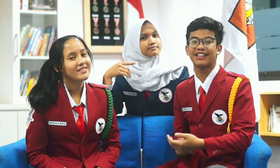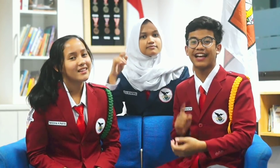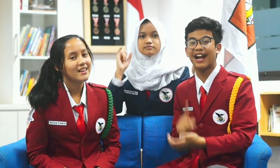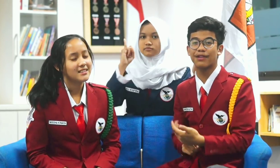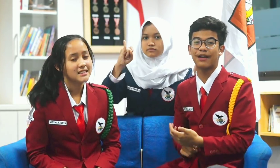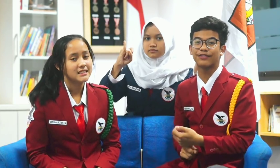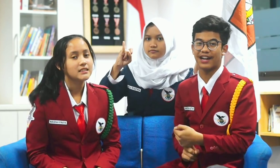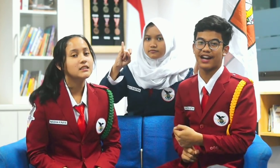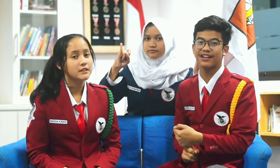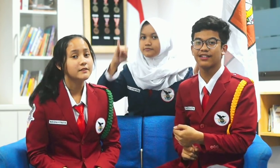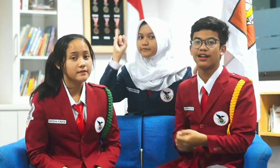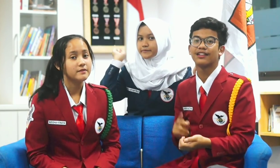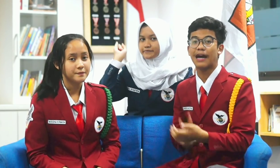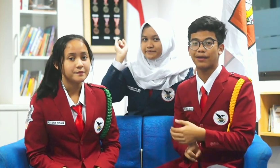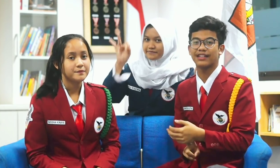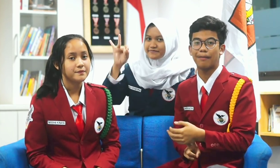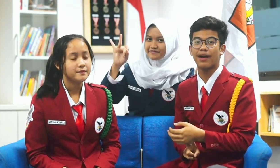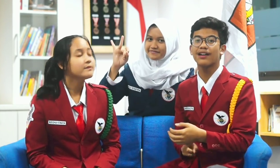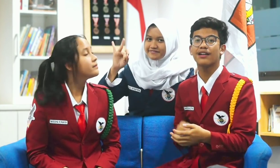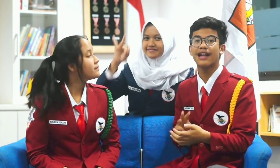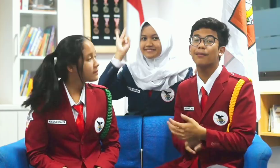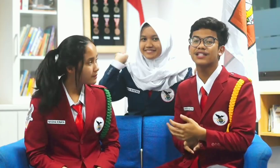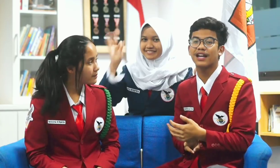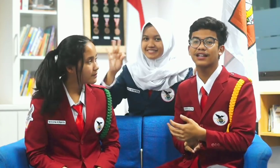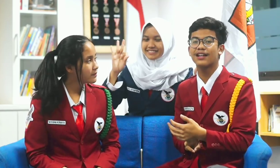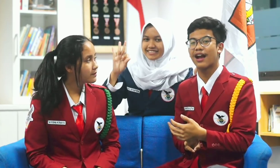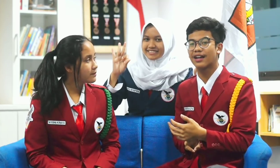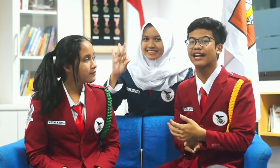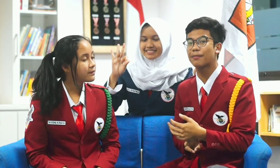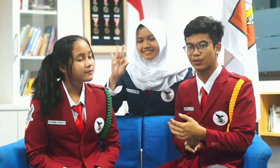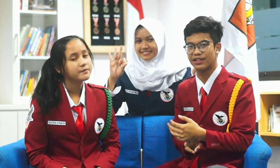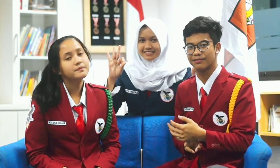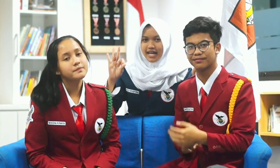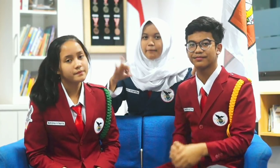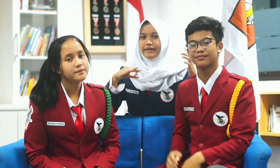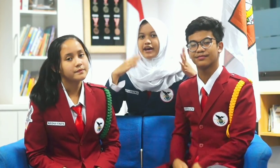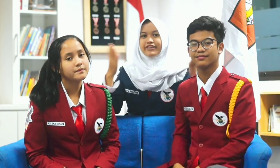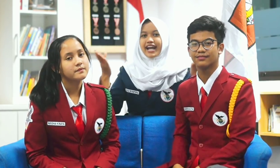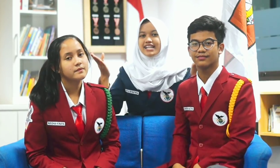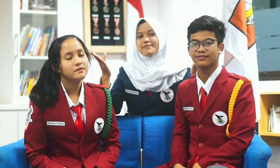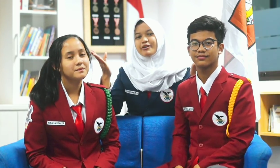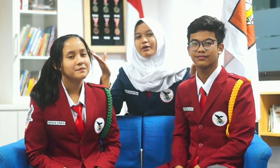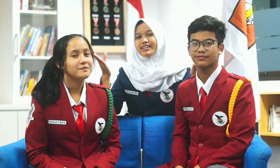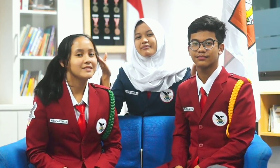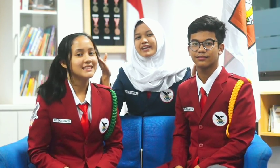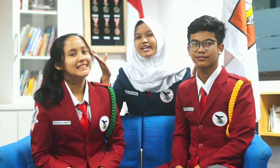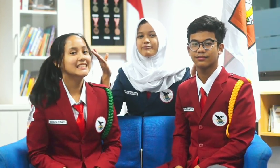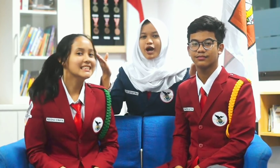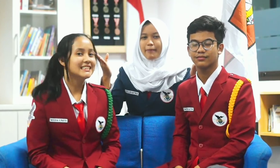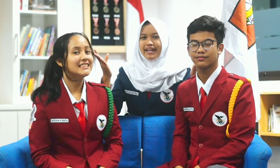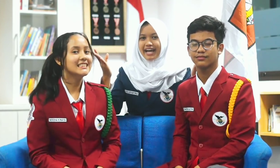tanggal pendaftaran, tahapan-tahapan, dan persyaratan yang akan kalian penuhi. Pendaftaran SMANU MA Tamrin dibuka pada